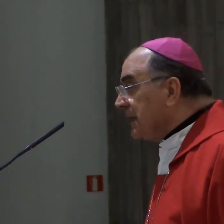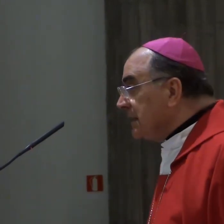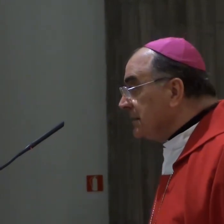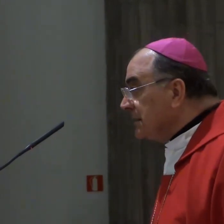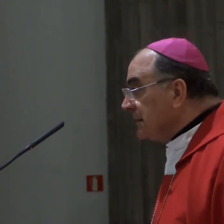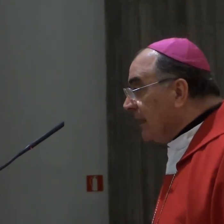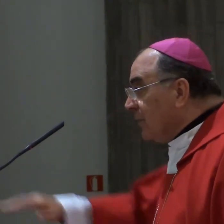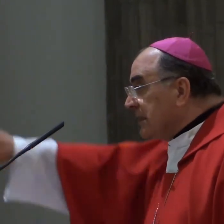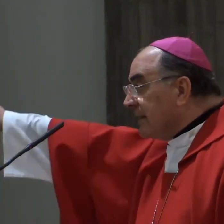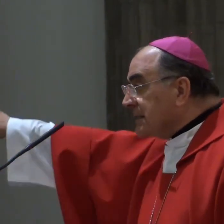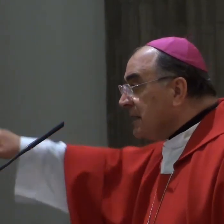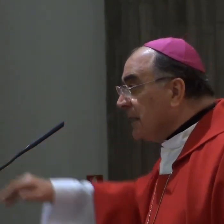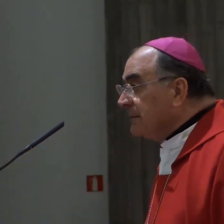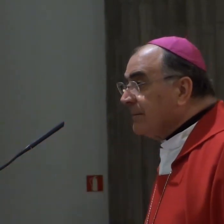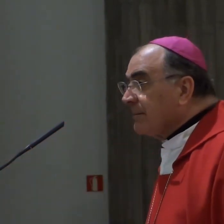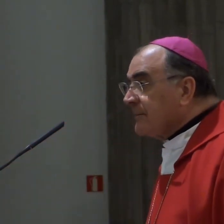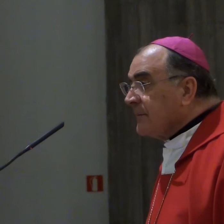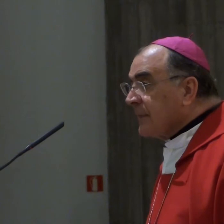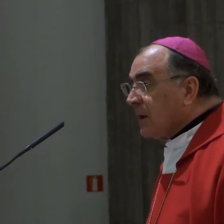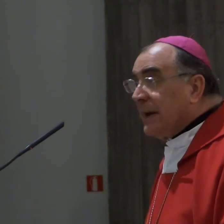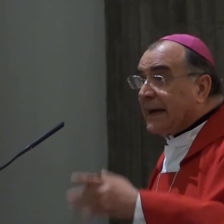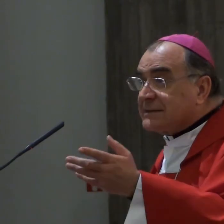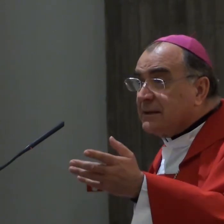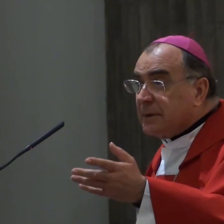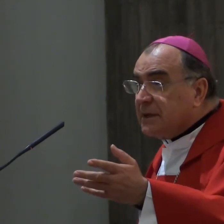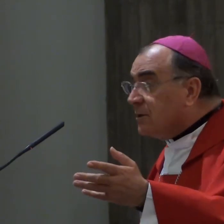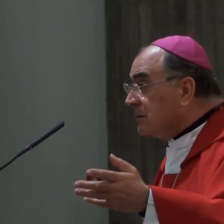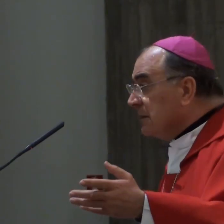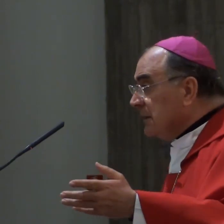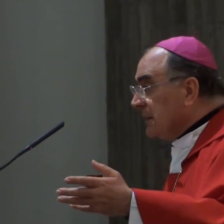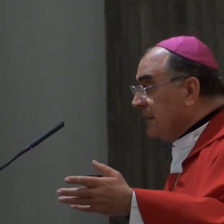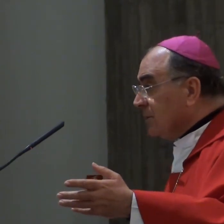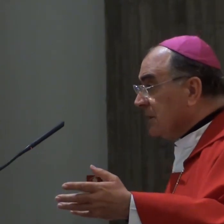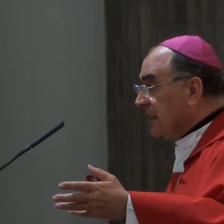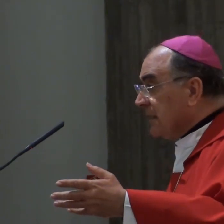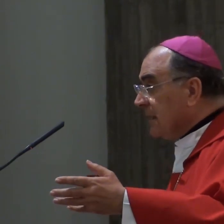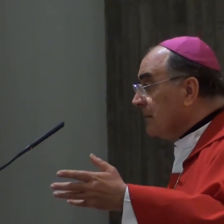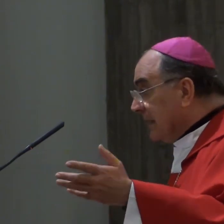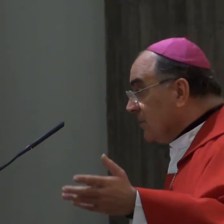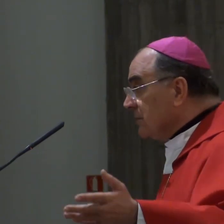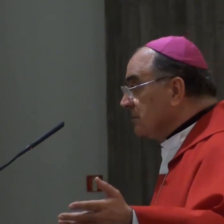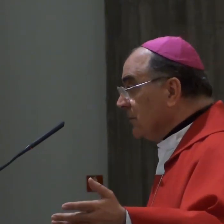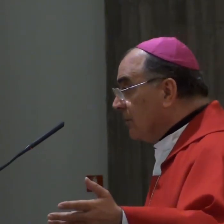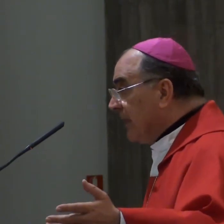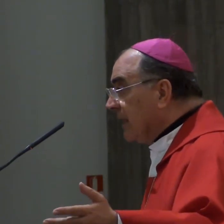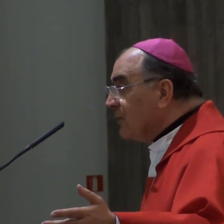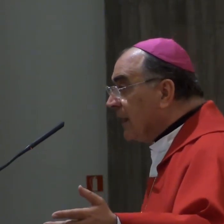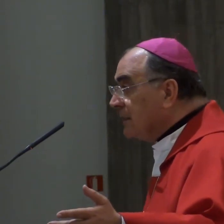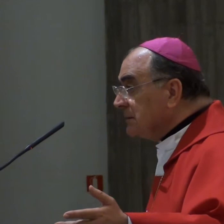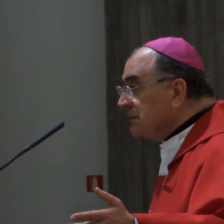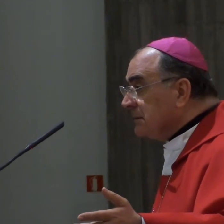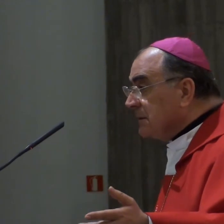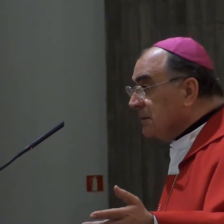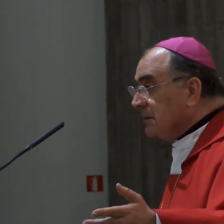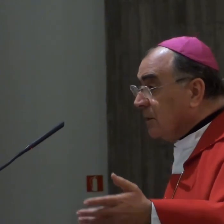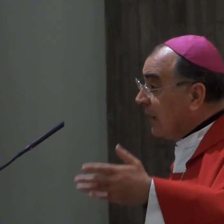que la violencia está a la vuelta de la esquina o en la casa del vecino en donde el marido golpea